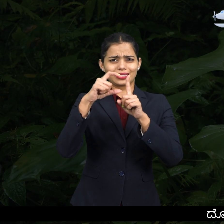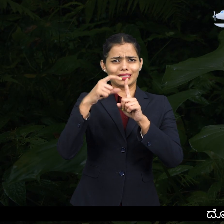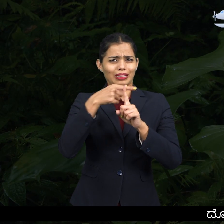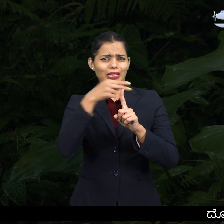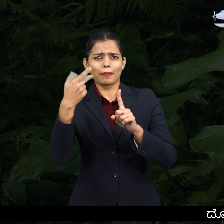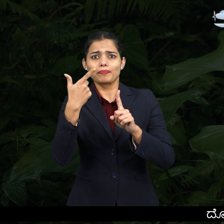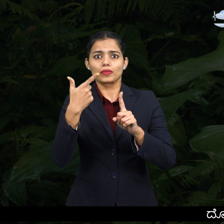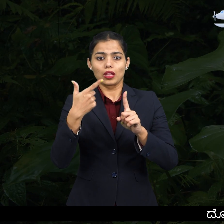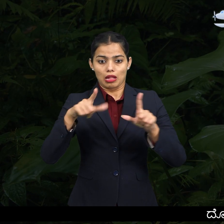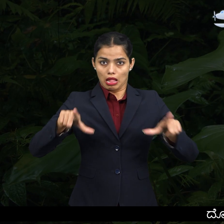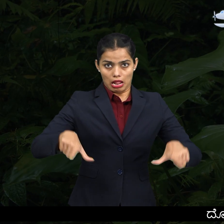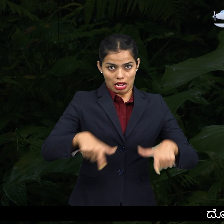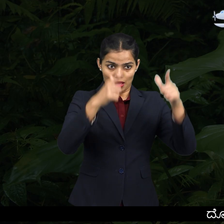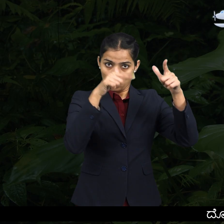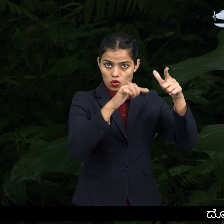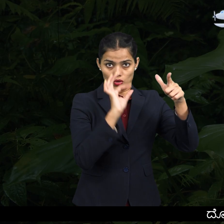ದೊಡ್ಡಣ್ಣ,